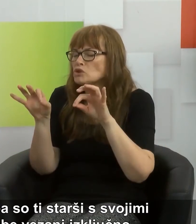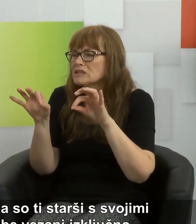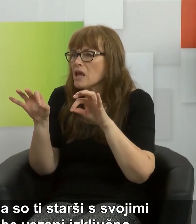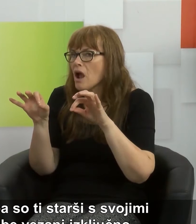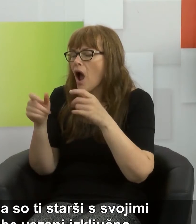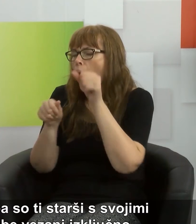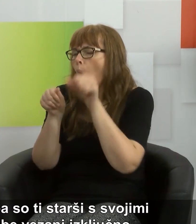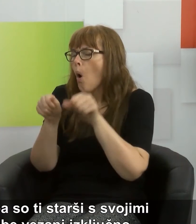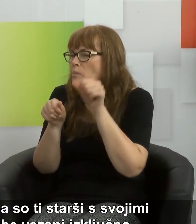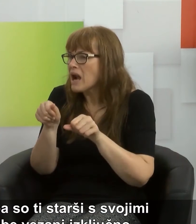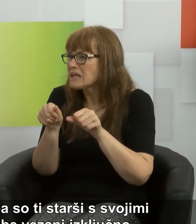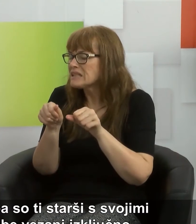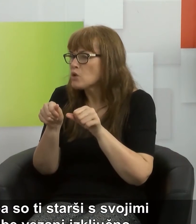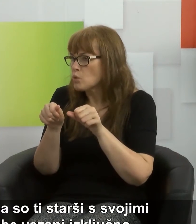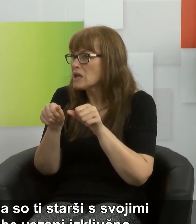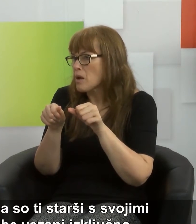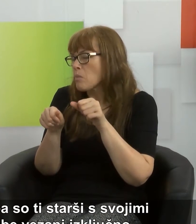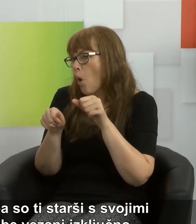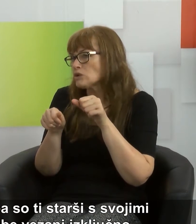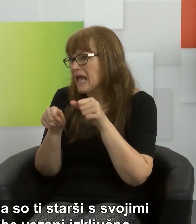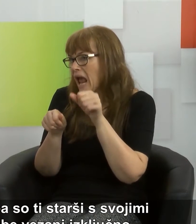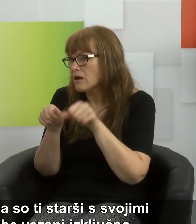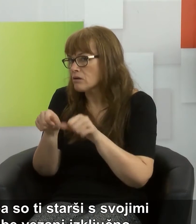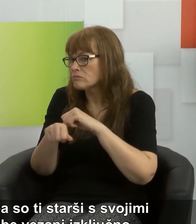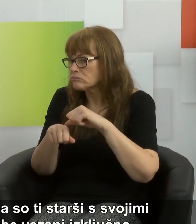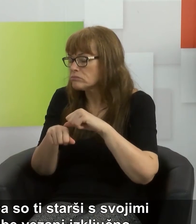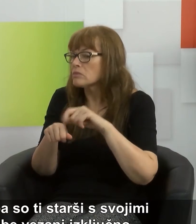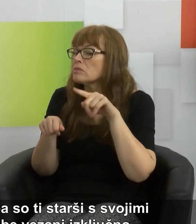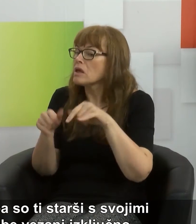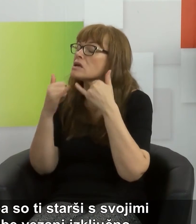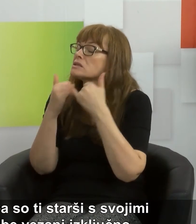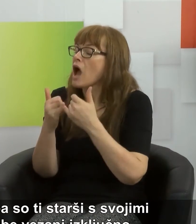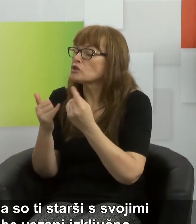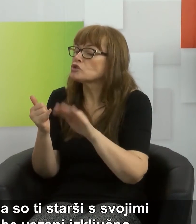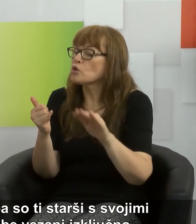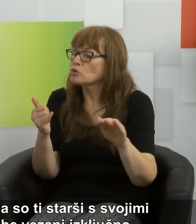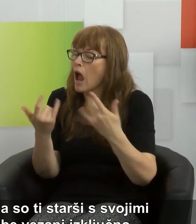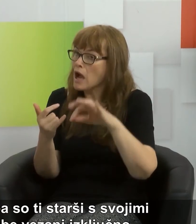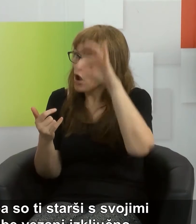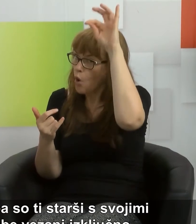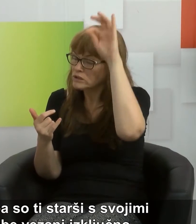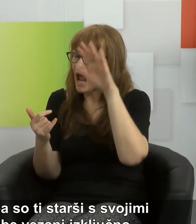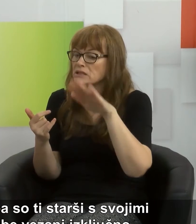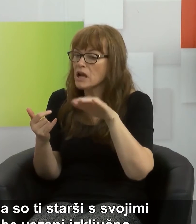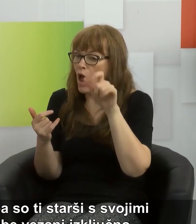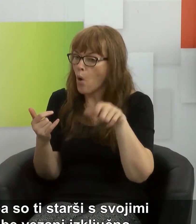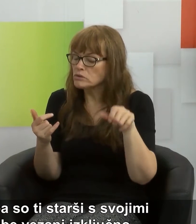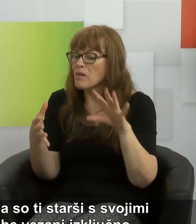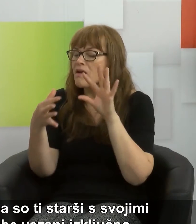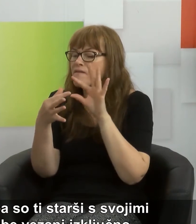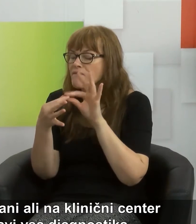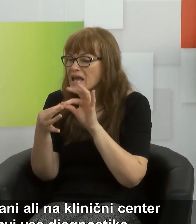o operativnih posegih, pa so ti starši svojimi otroki ali odrasle osebe